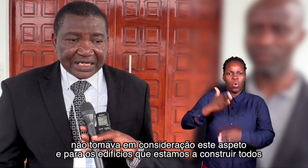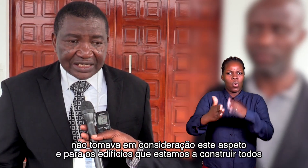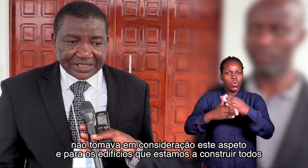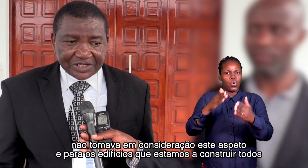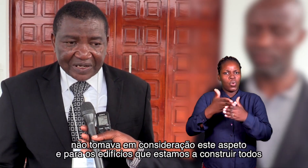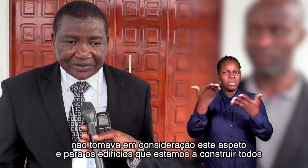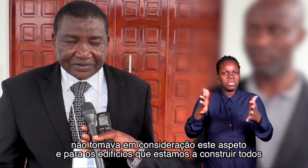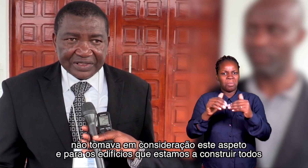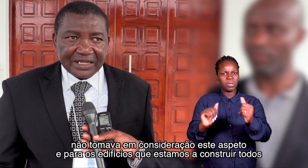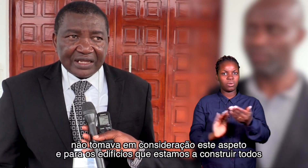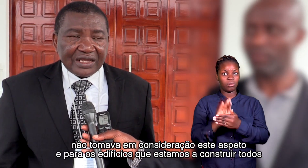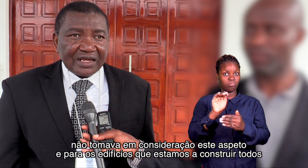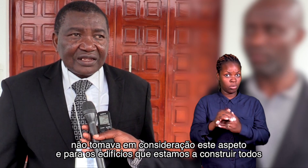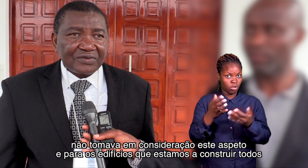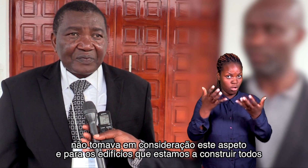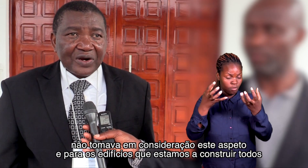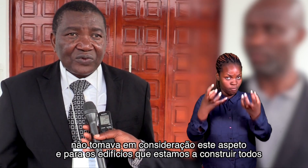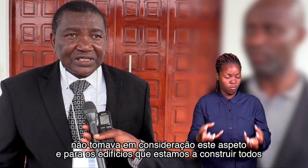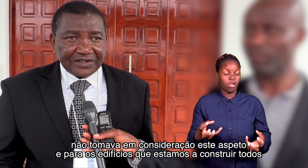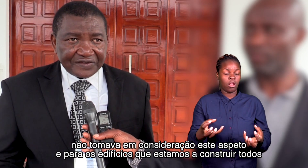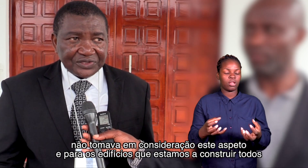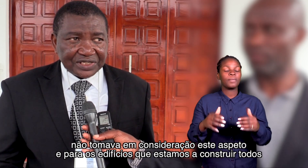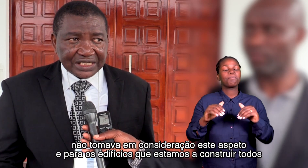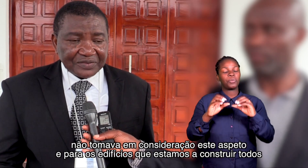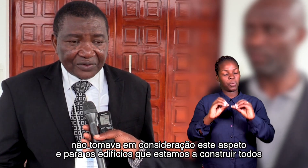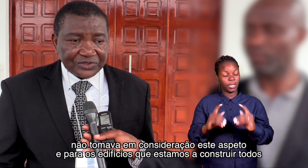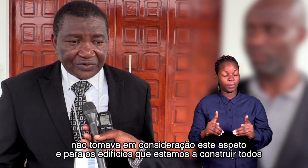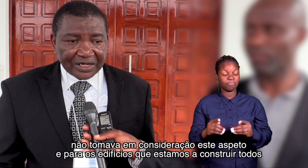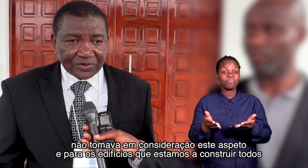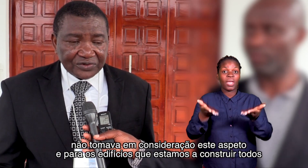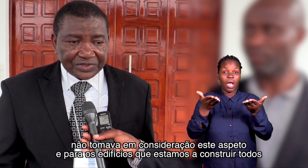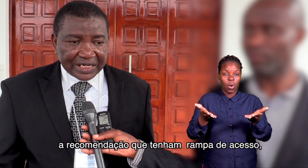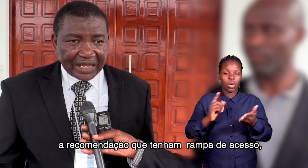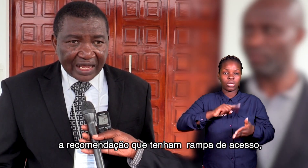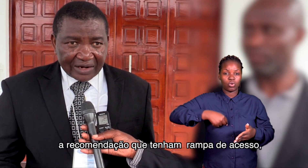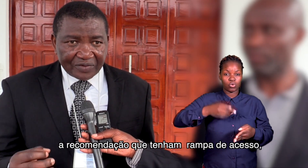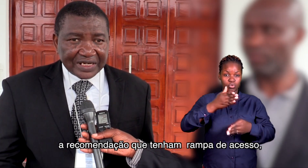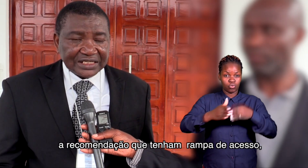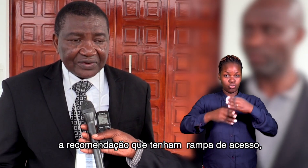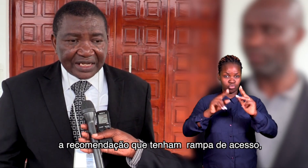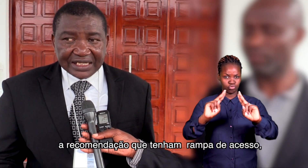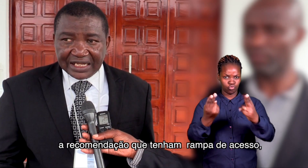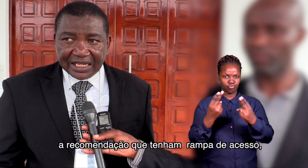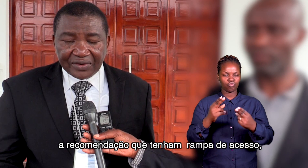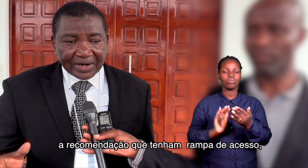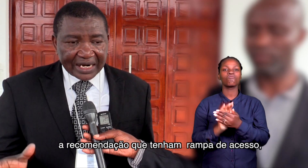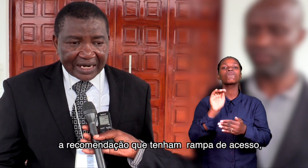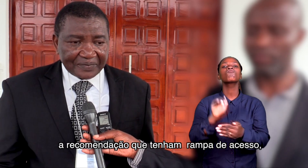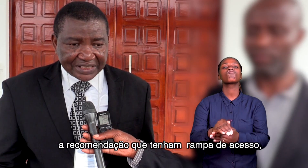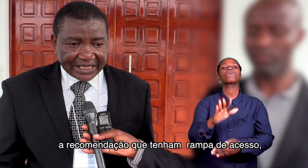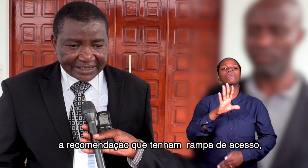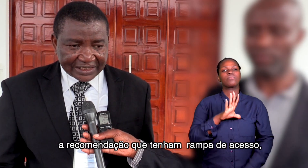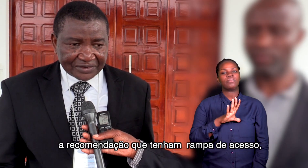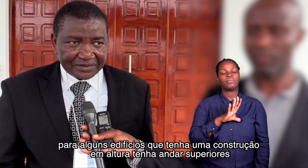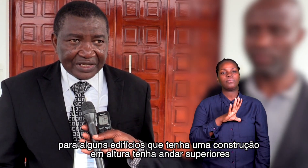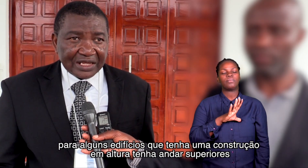em consideração este aspecto. Então, para os edifícios que estamos a construir todos, a recomendação é que tenham